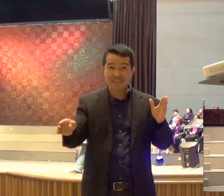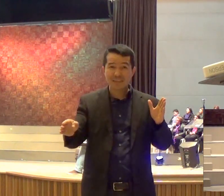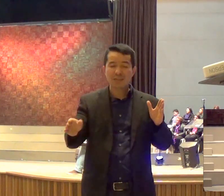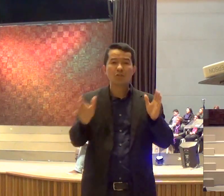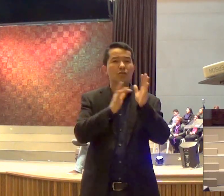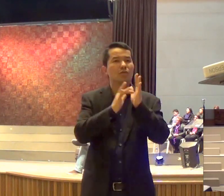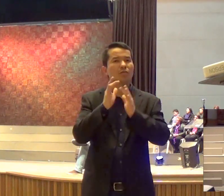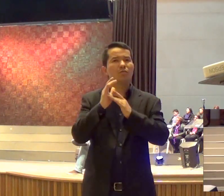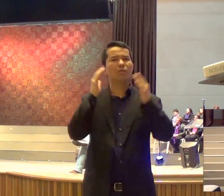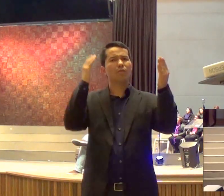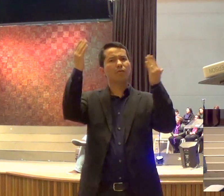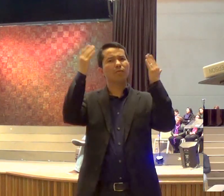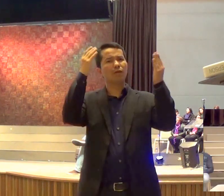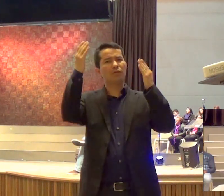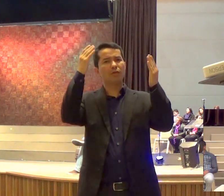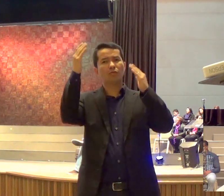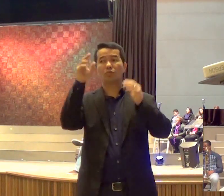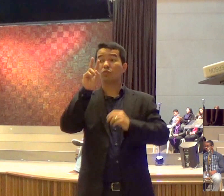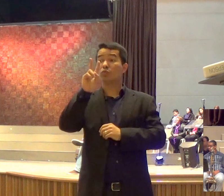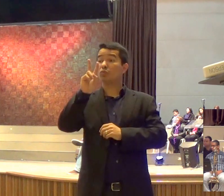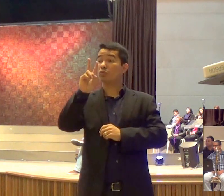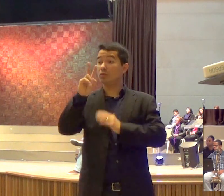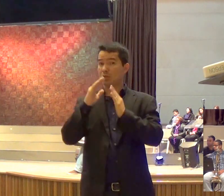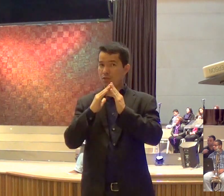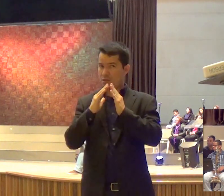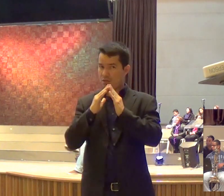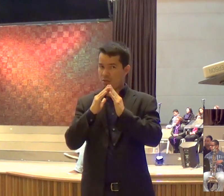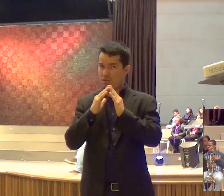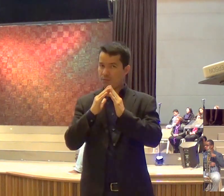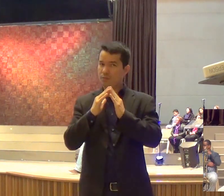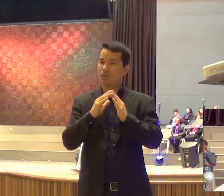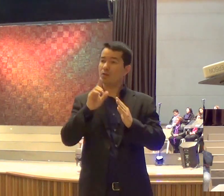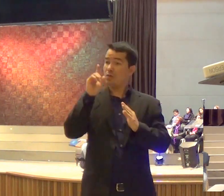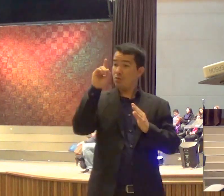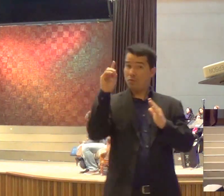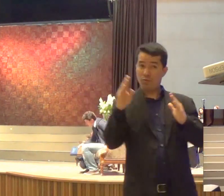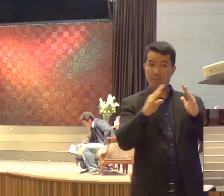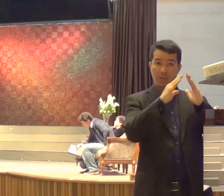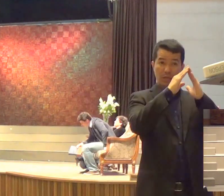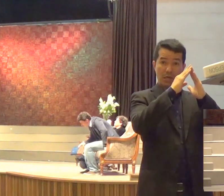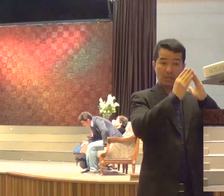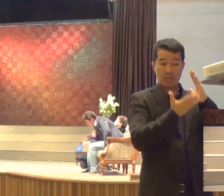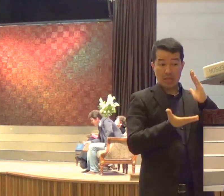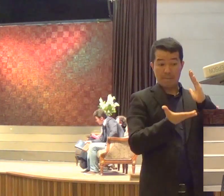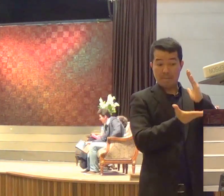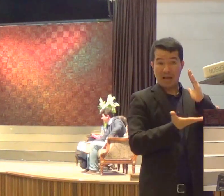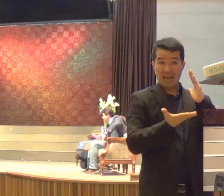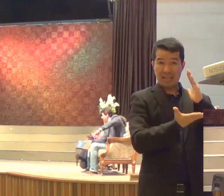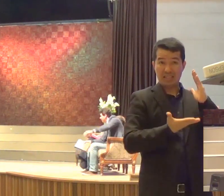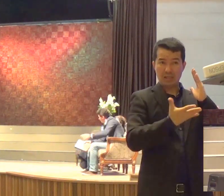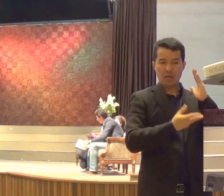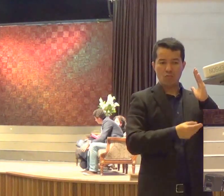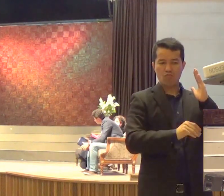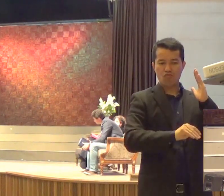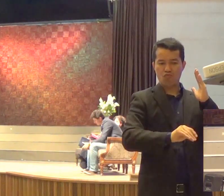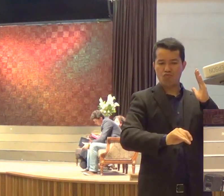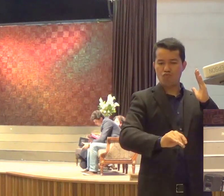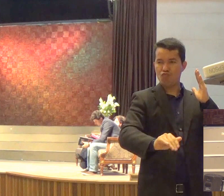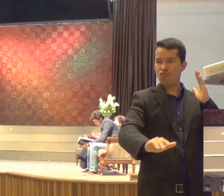que chove sobre ambas as casas o vento sopra contra ambas as casas as